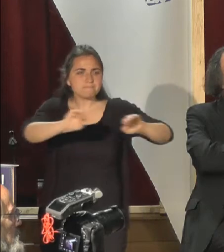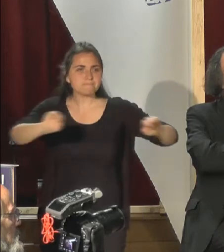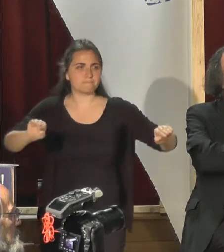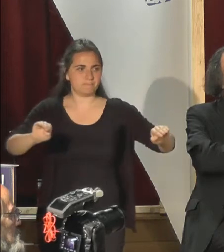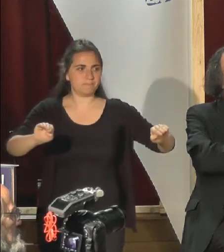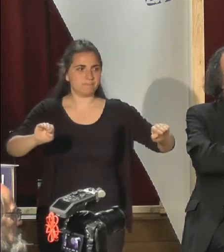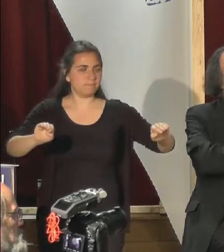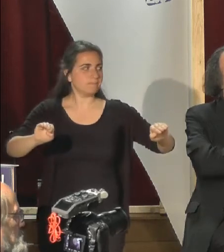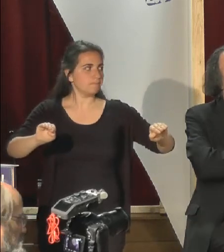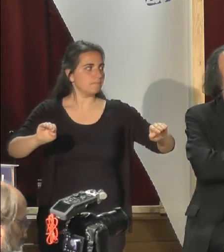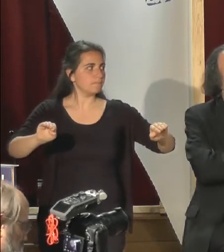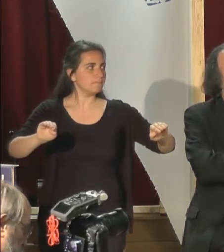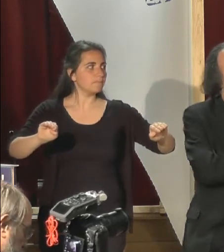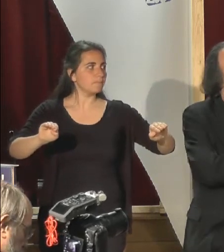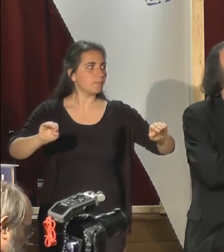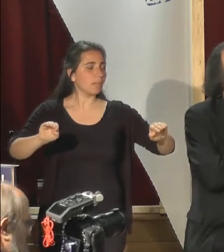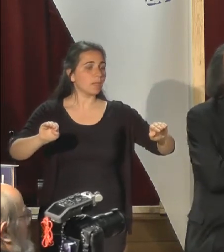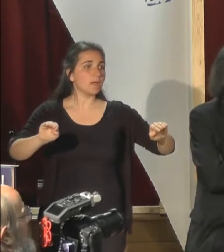que non